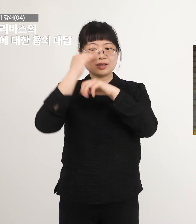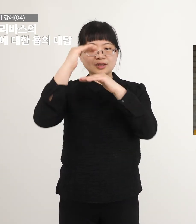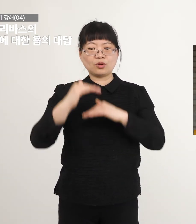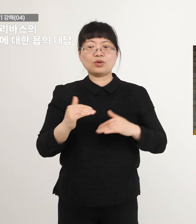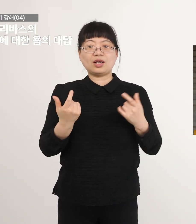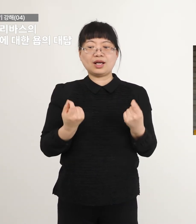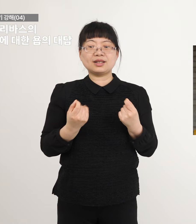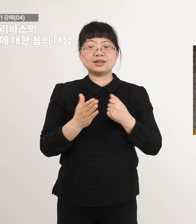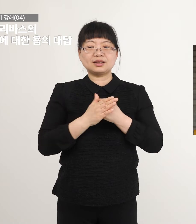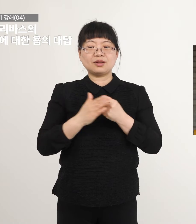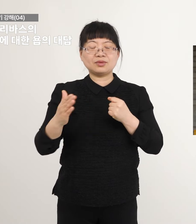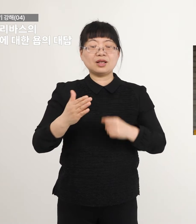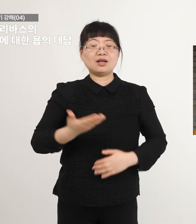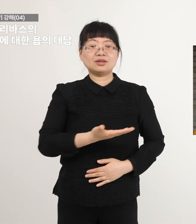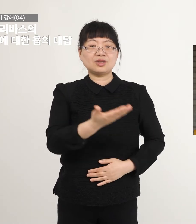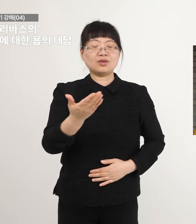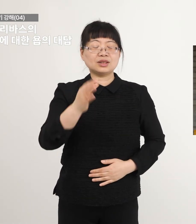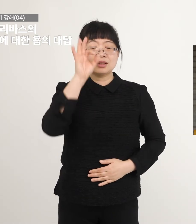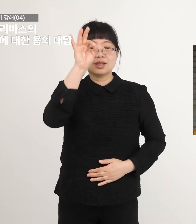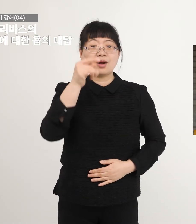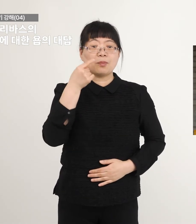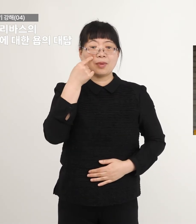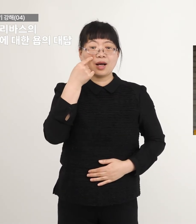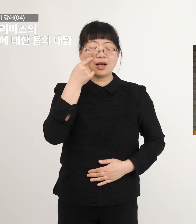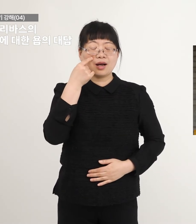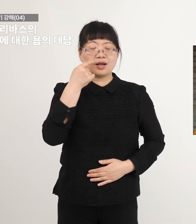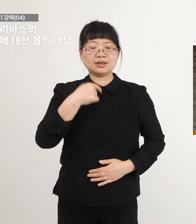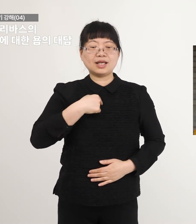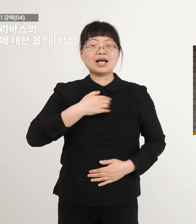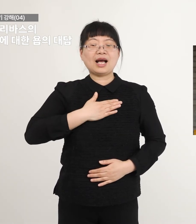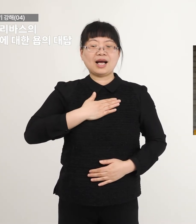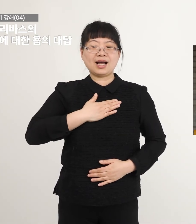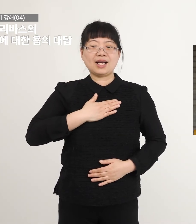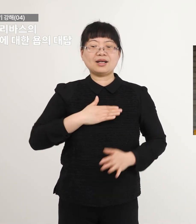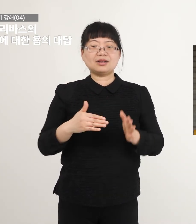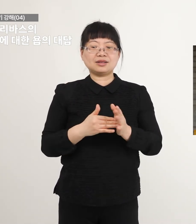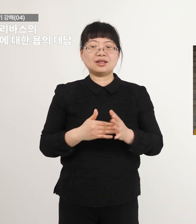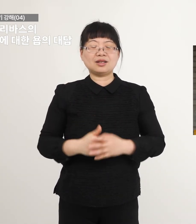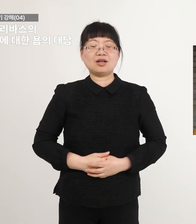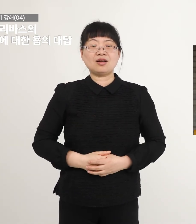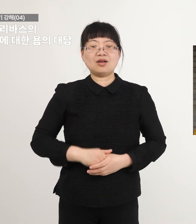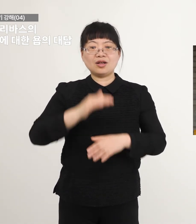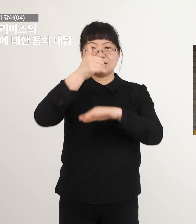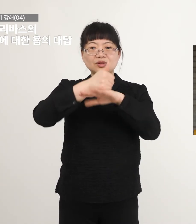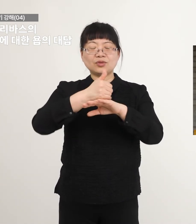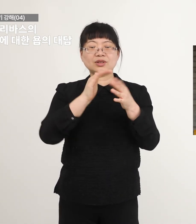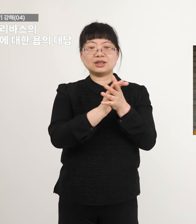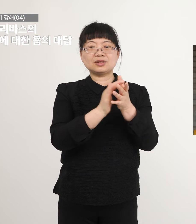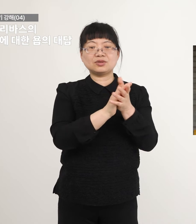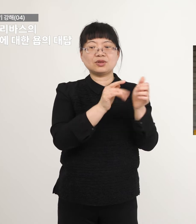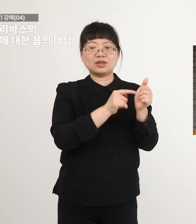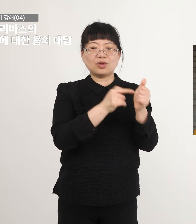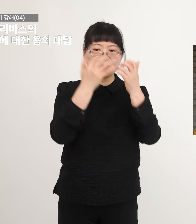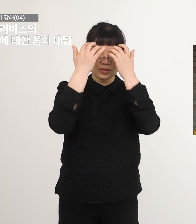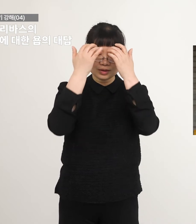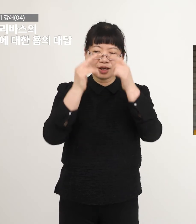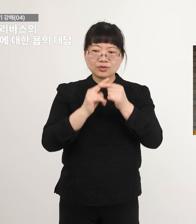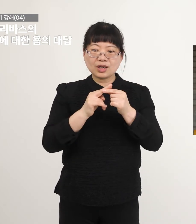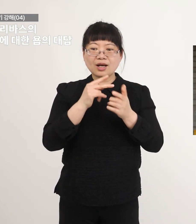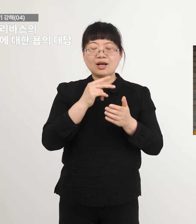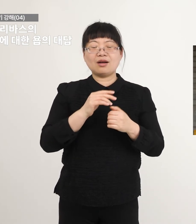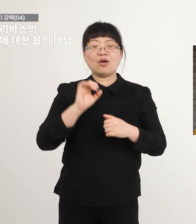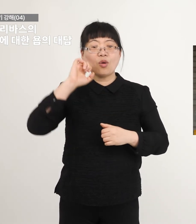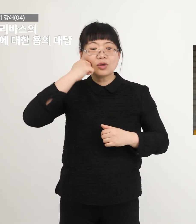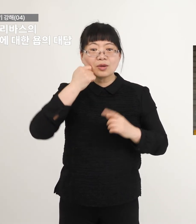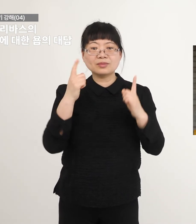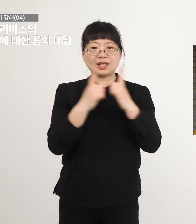이와 같으니 너는 들어보라. 그러면 내가 알리라. 그러니까 결국 친구의 고난과 재난을